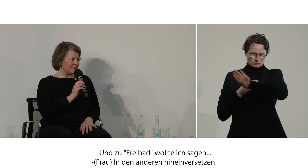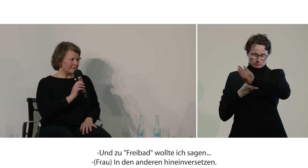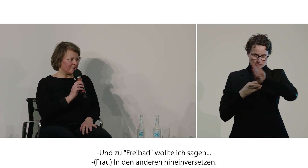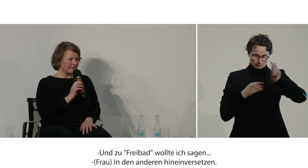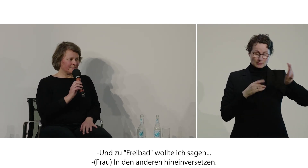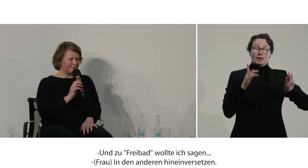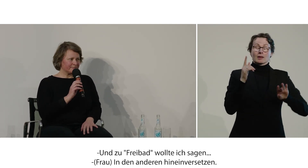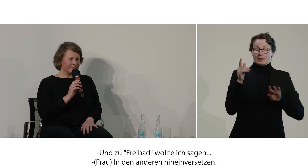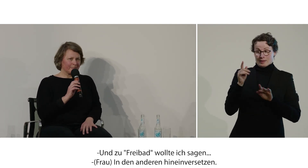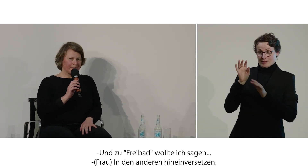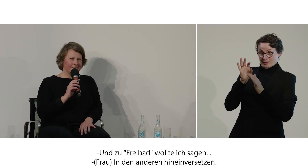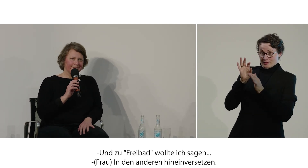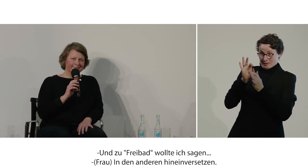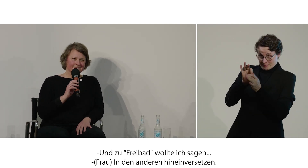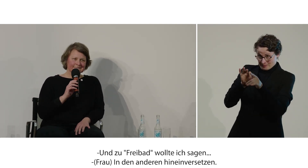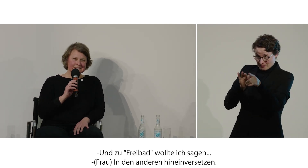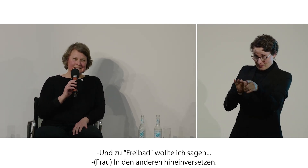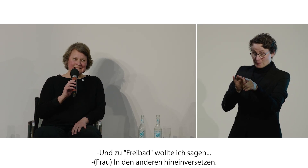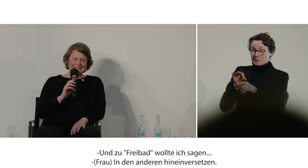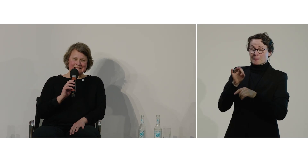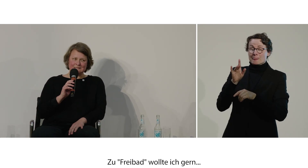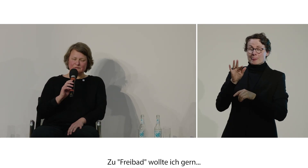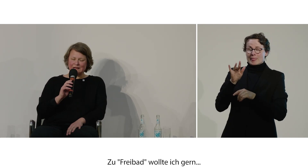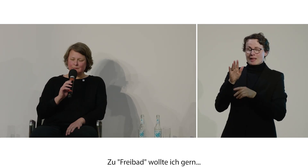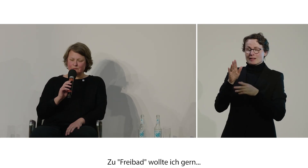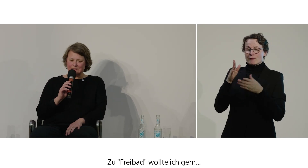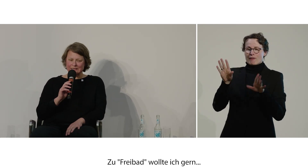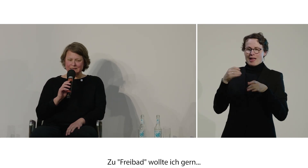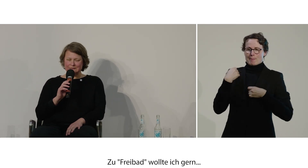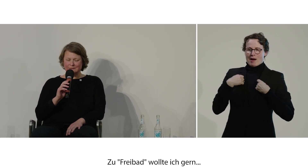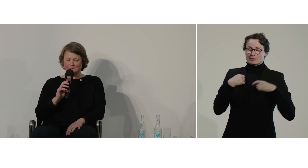wollte ich gerne sagen, dass